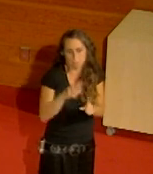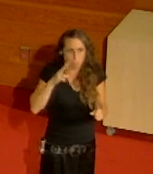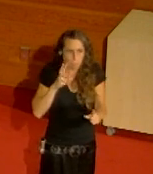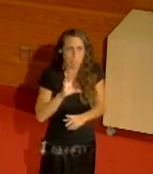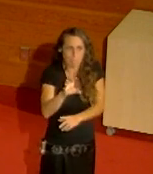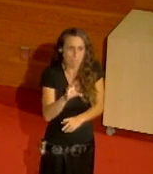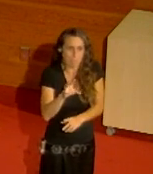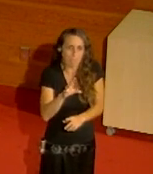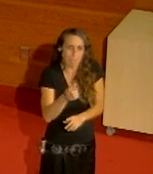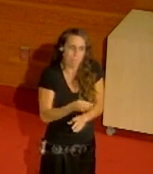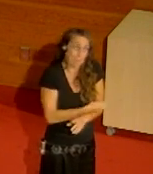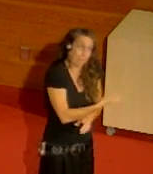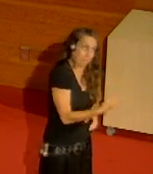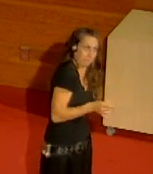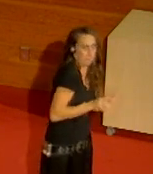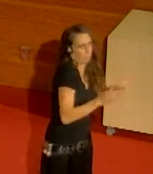identifican